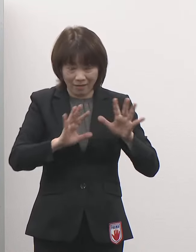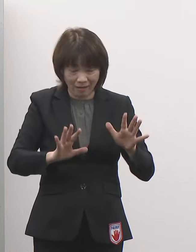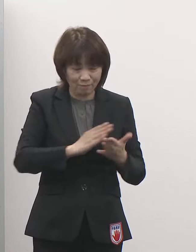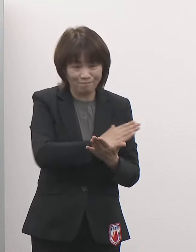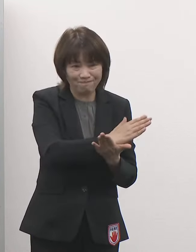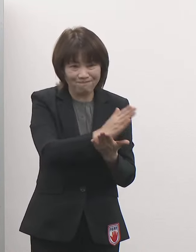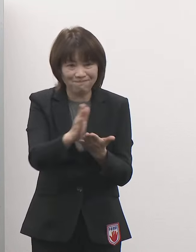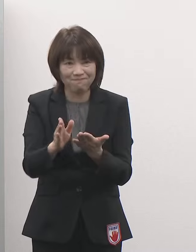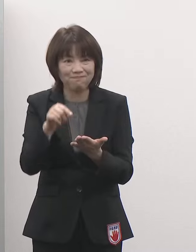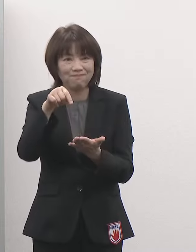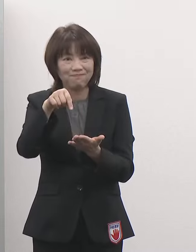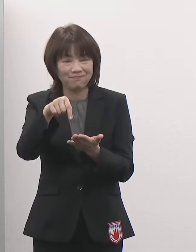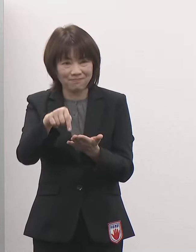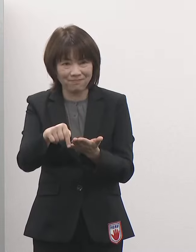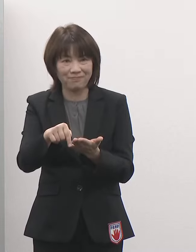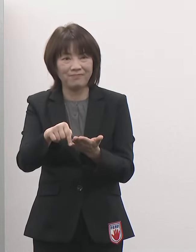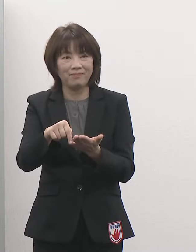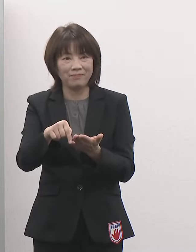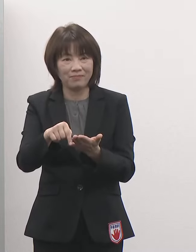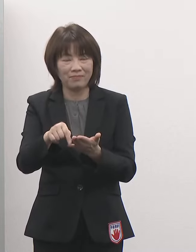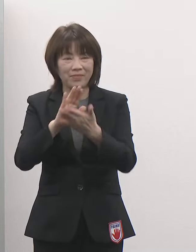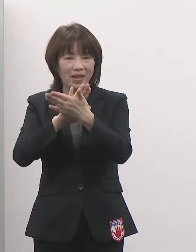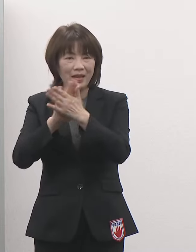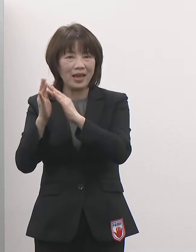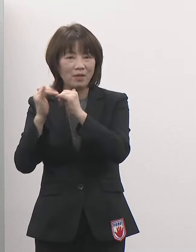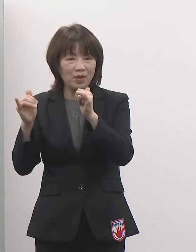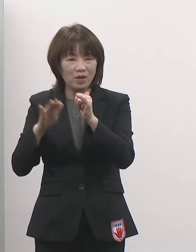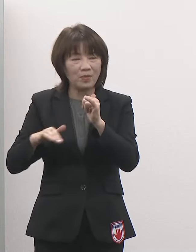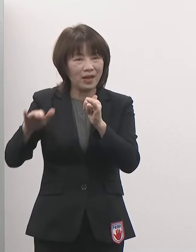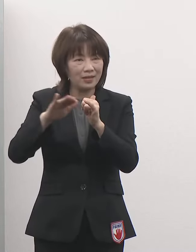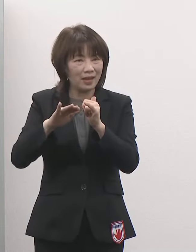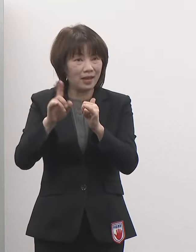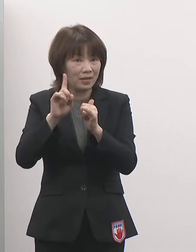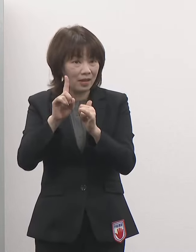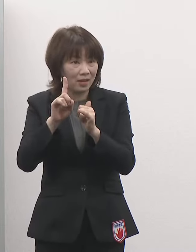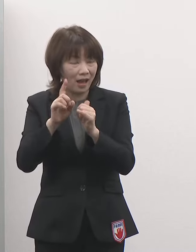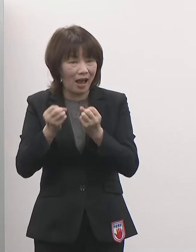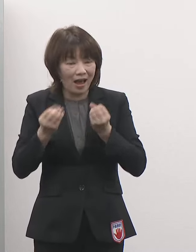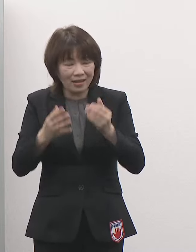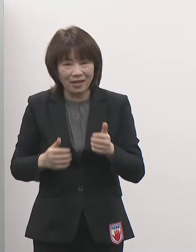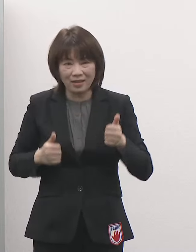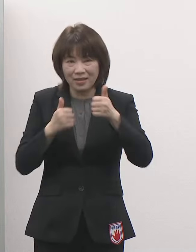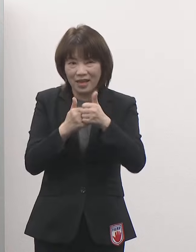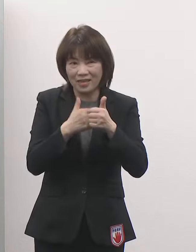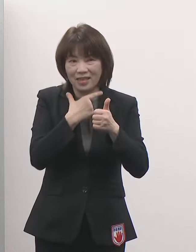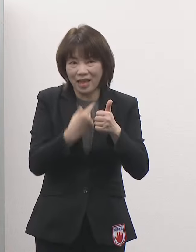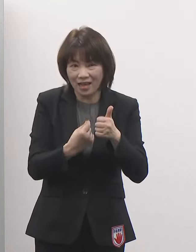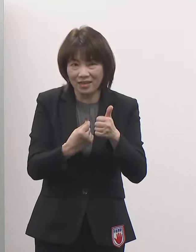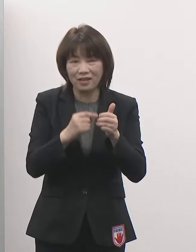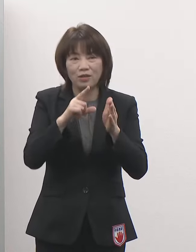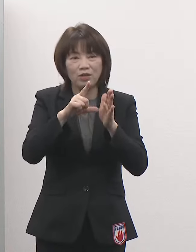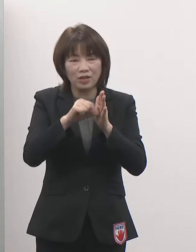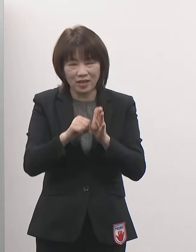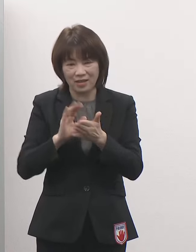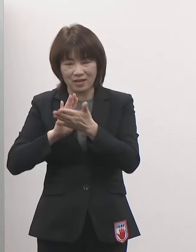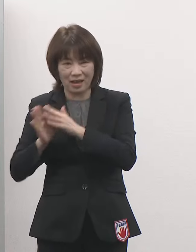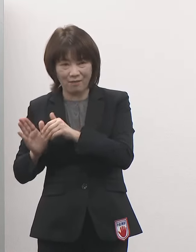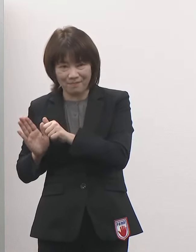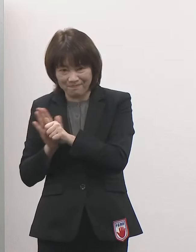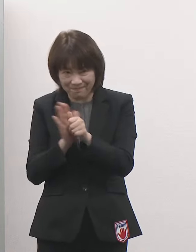体あるいはその各県民の皆さんが新たなチャレンジをしようという場合にはそれをしっかりと応援をしていき